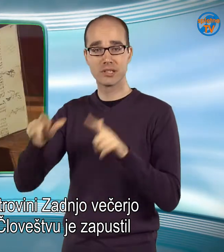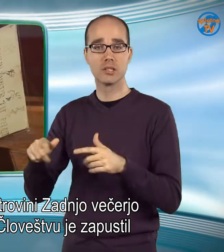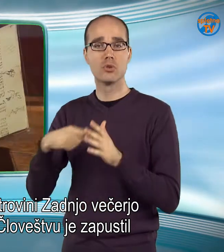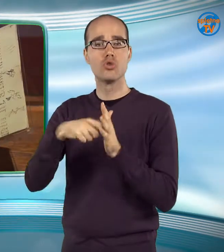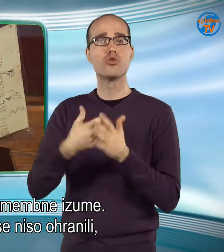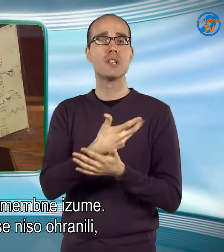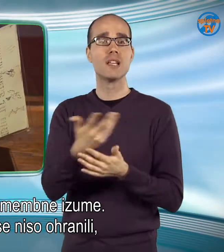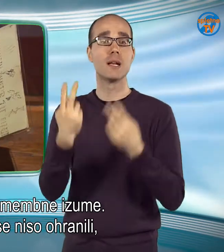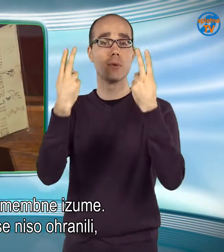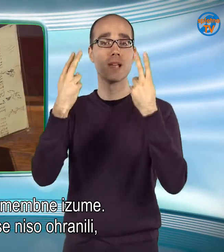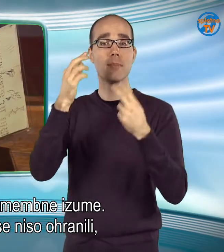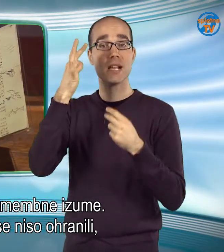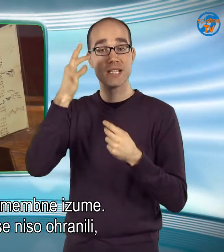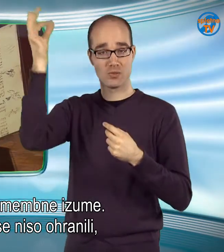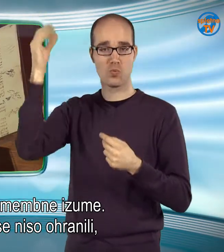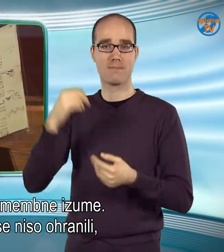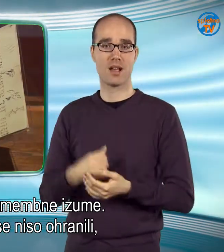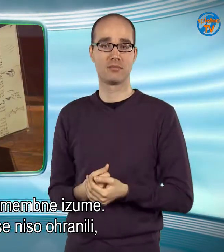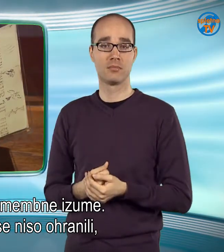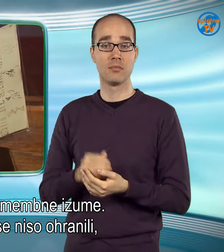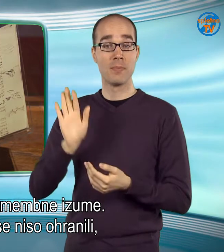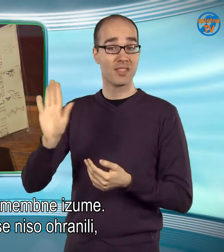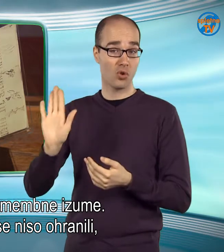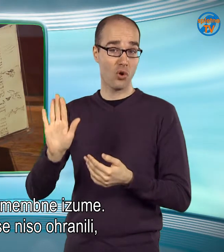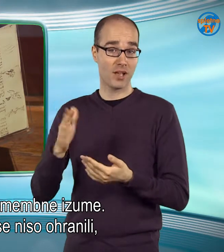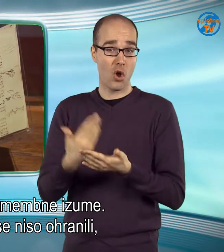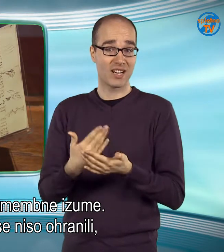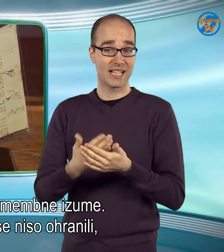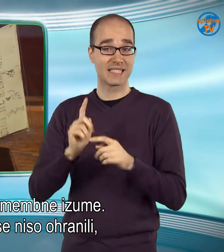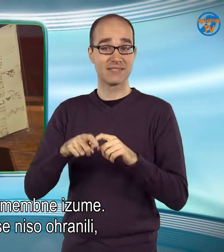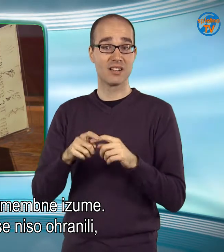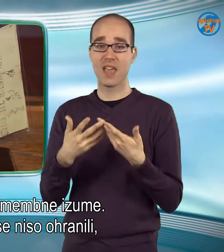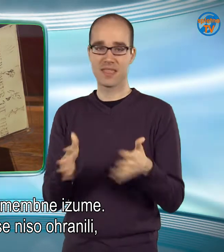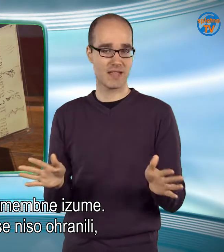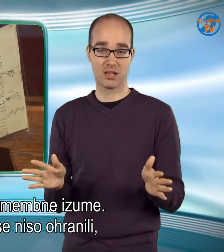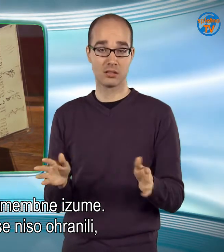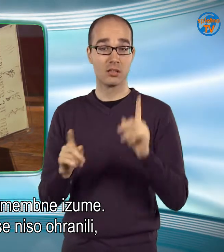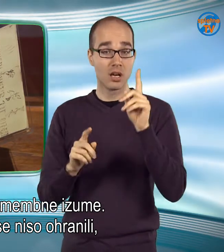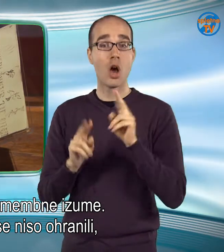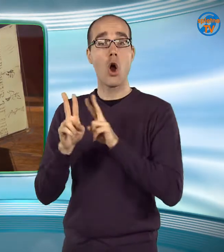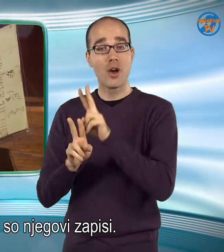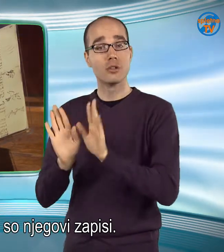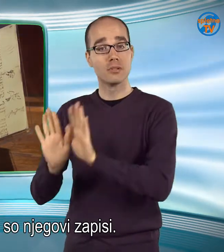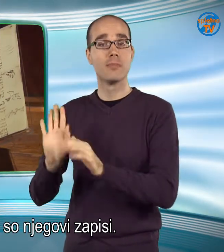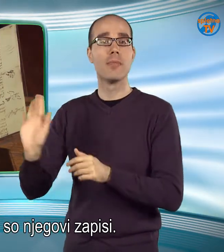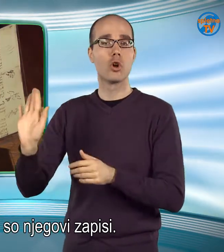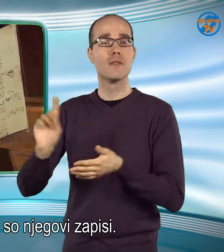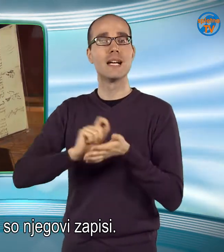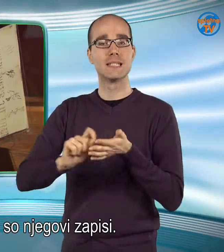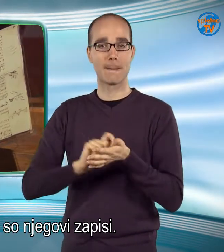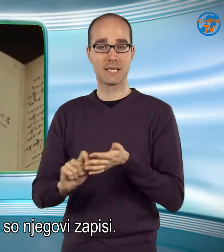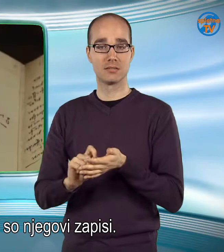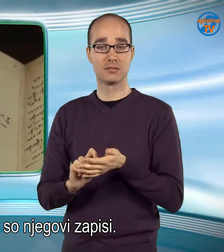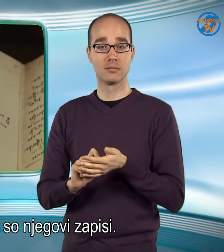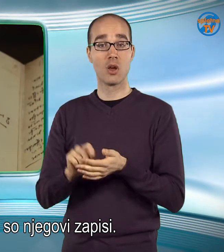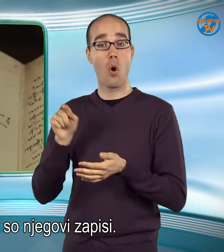Človeštvu je zapustil številne pomembne izume. Originali se niso ohranili, ohranjeni pa so njegovi